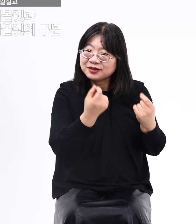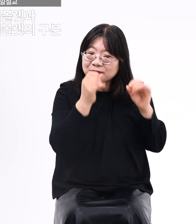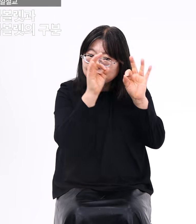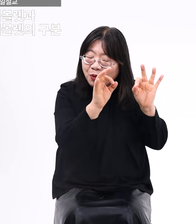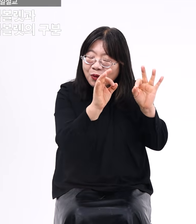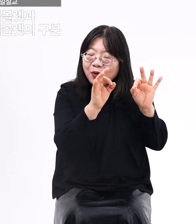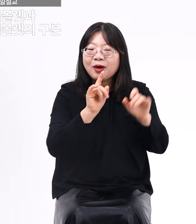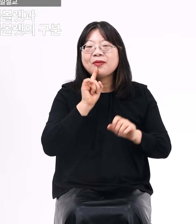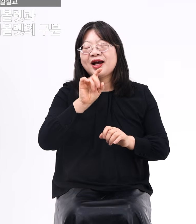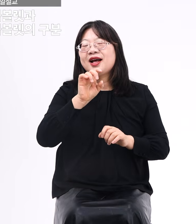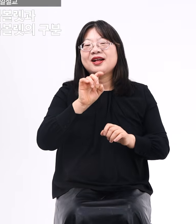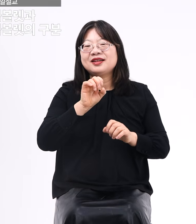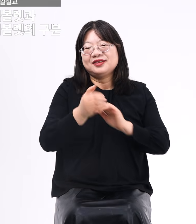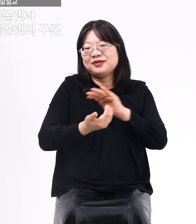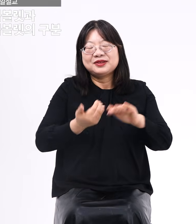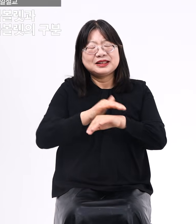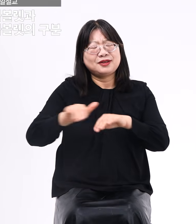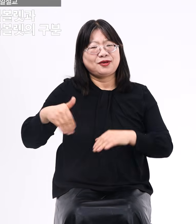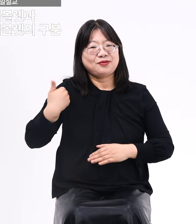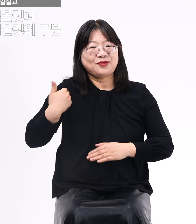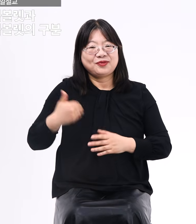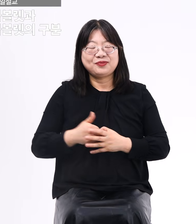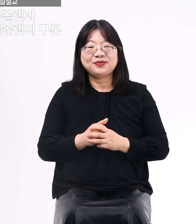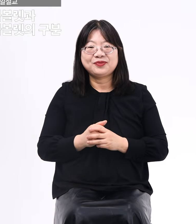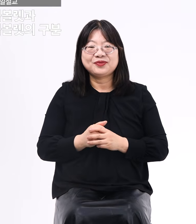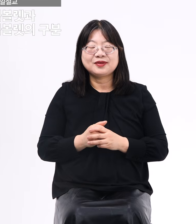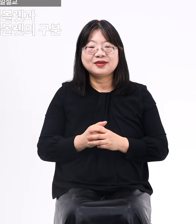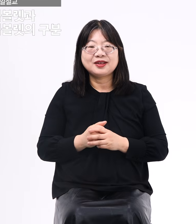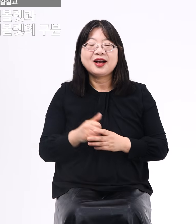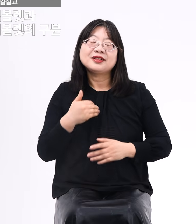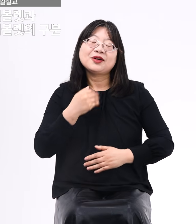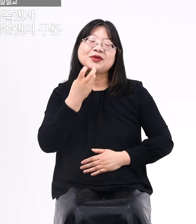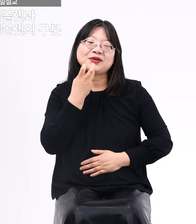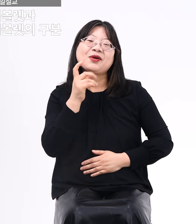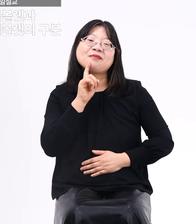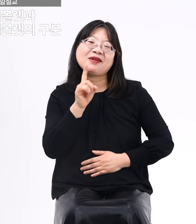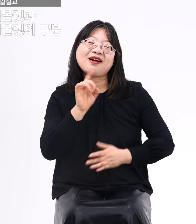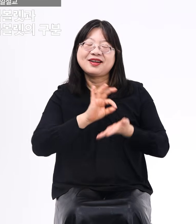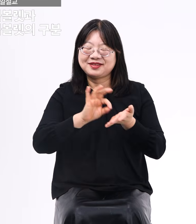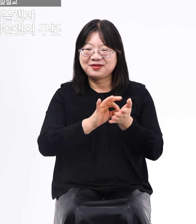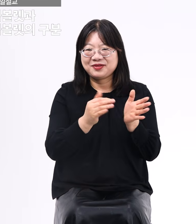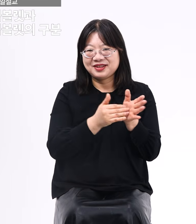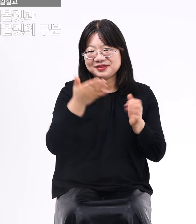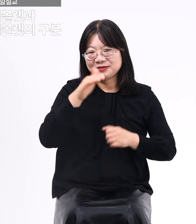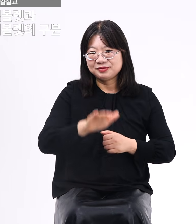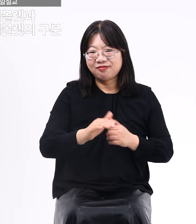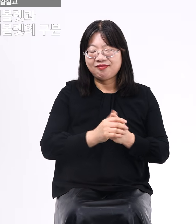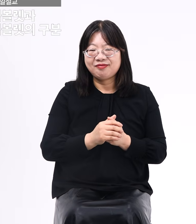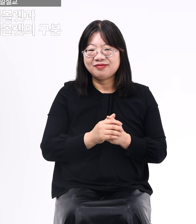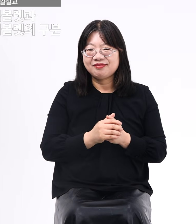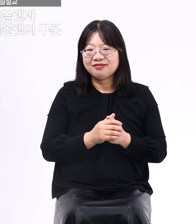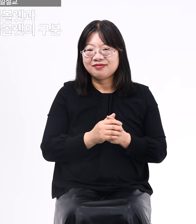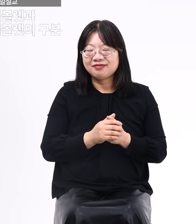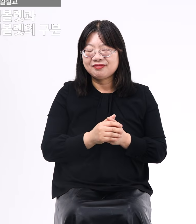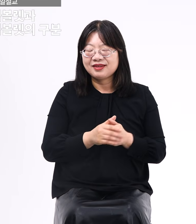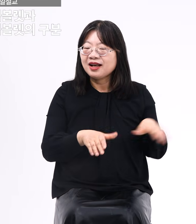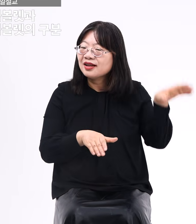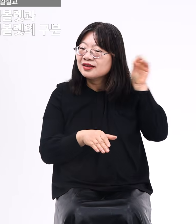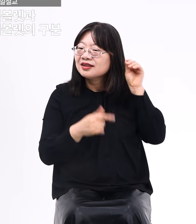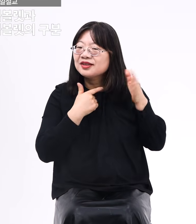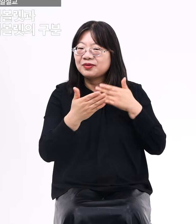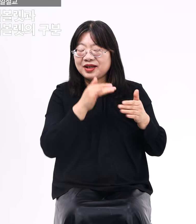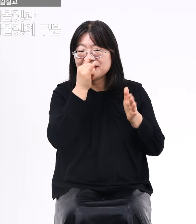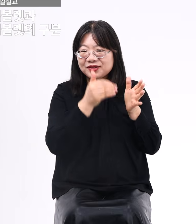잘 몰라요. 그 서울말을 써요, 저는. 그렇지만 들은 것이 있기 때문에